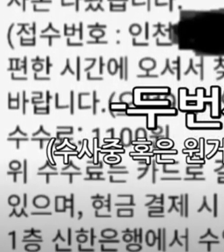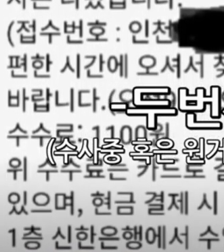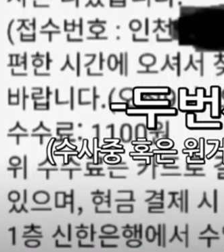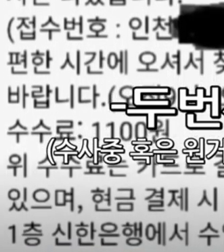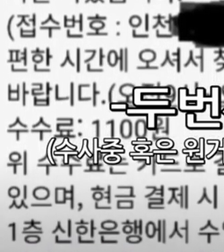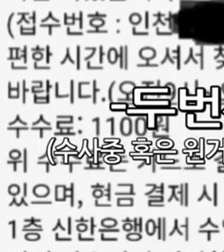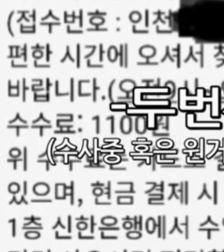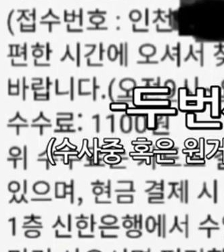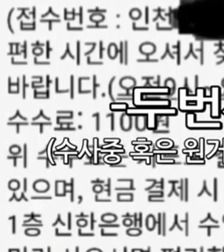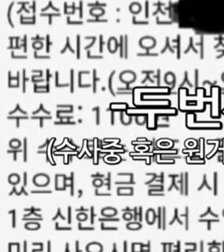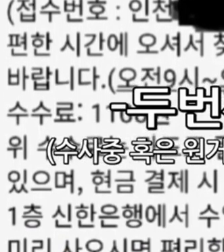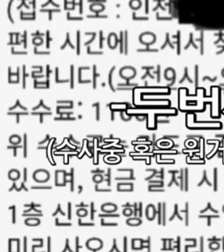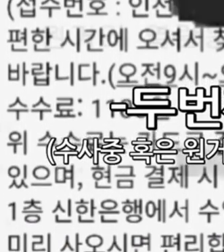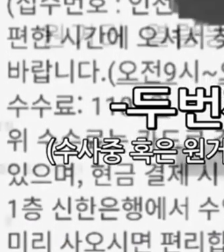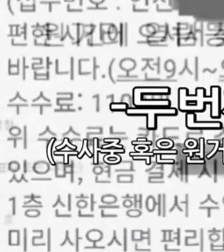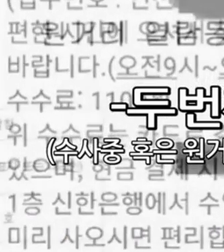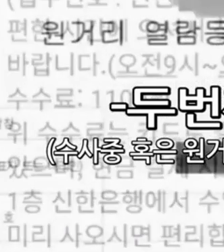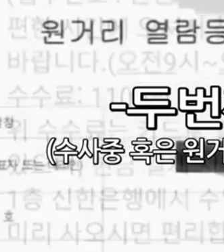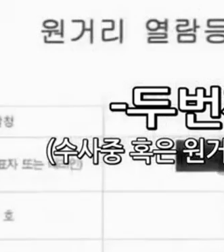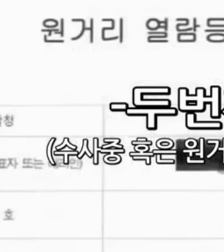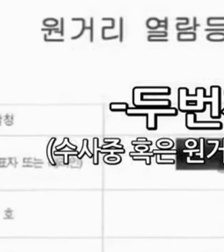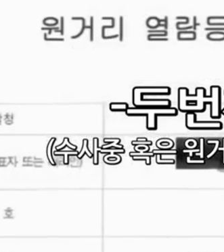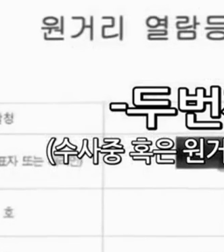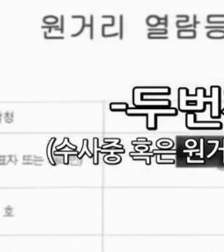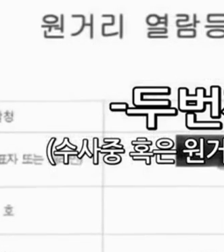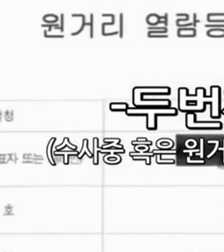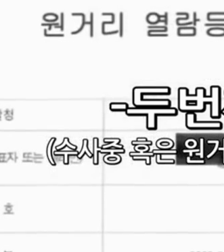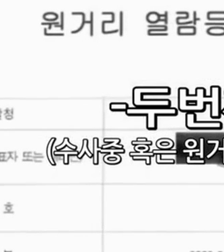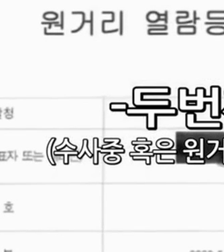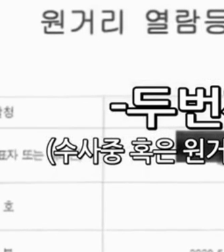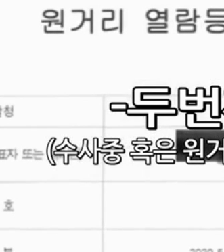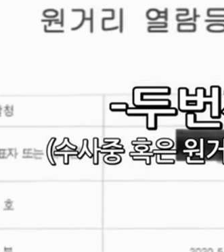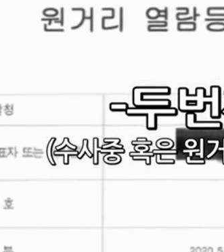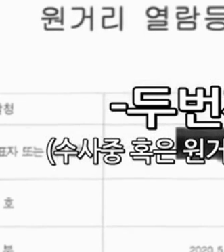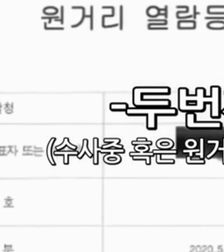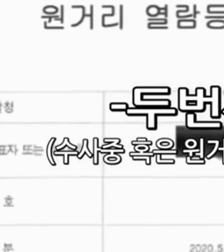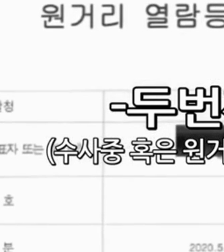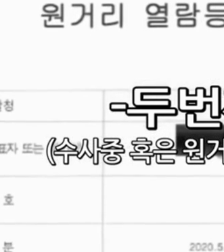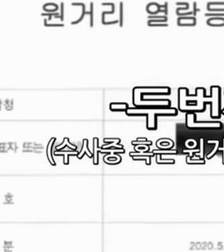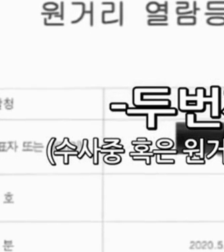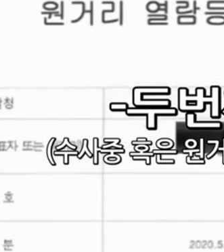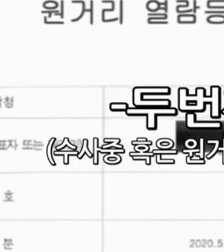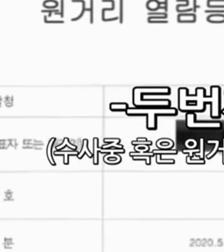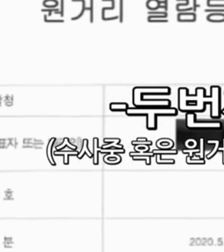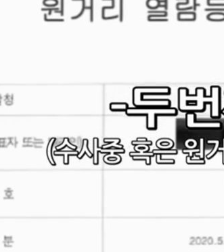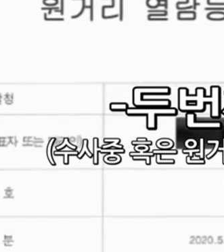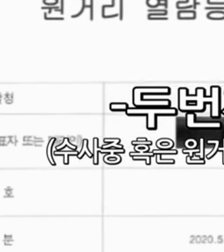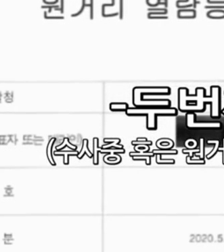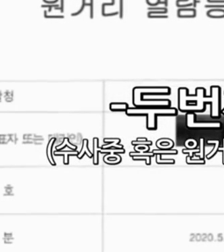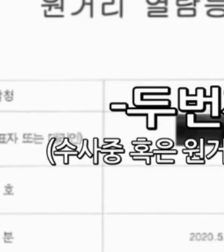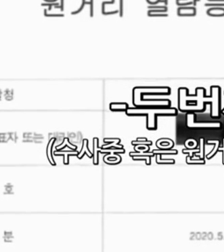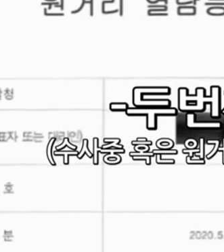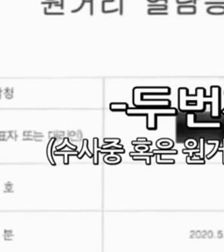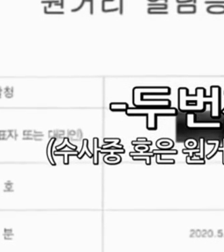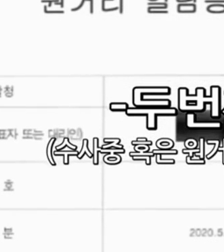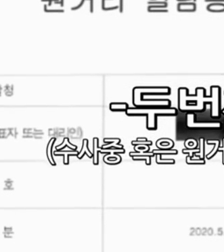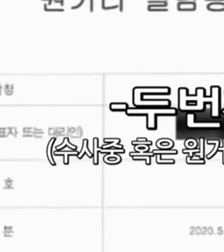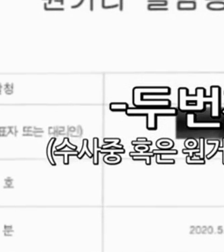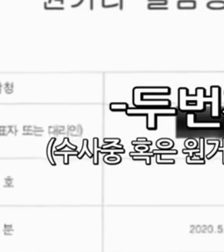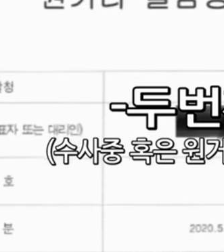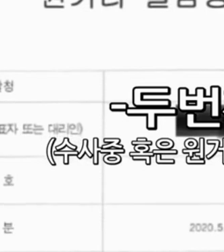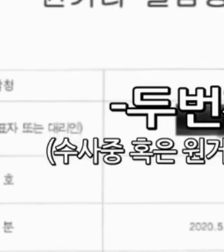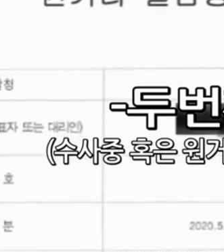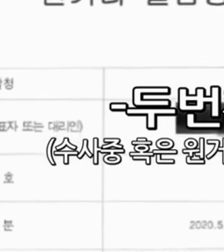수령이 가능합니다. 그리고 지금 서울에 있는 상태에서 지방에 있는 검찰 서류가 필요할 때 직접 지방으로